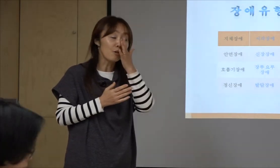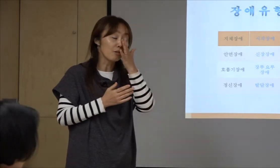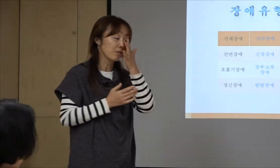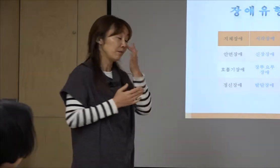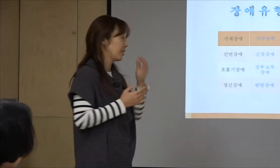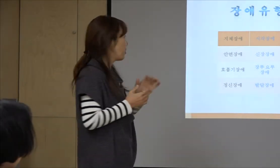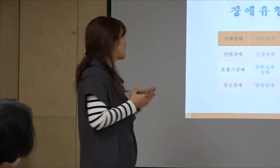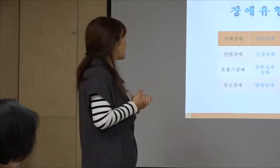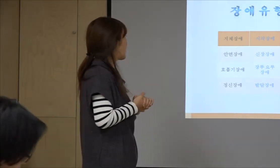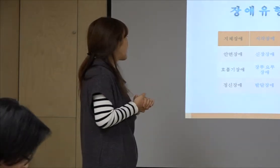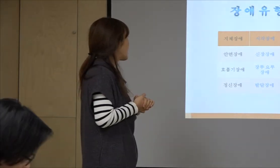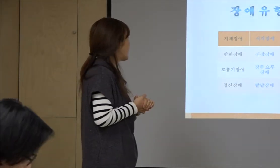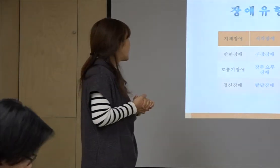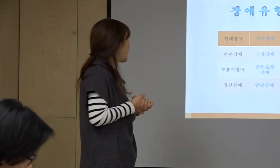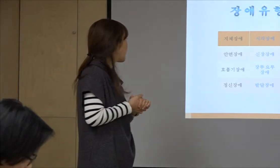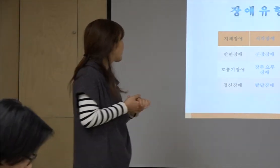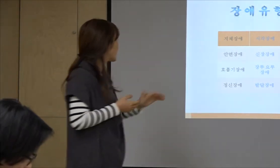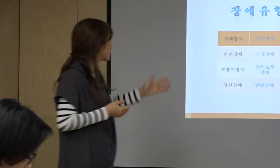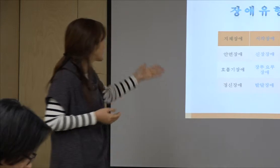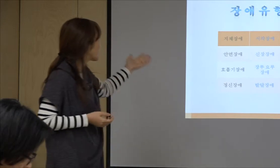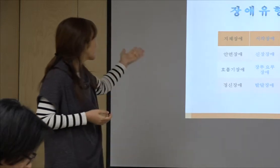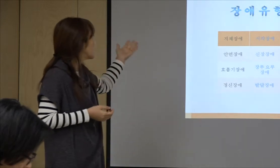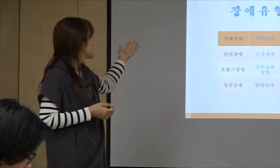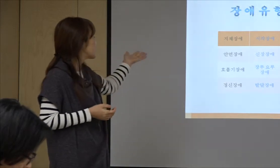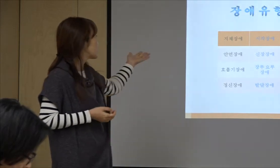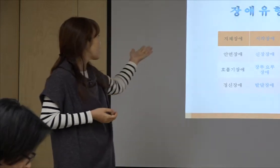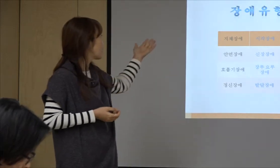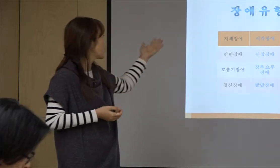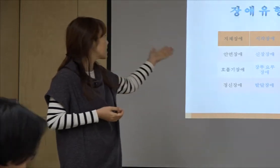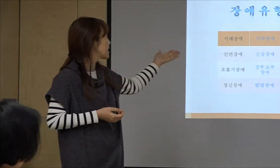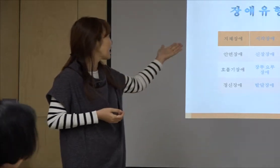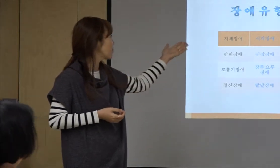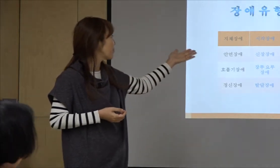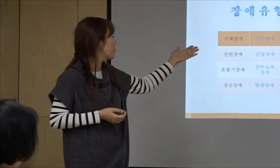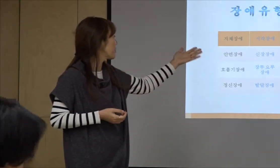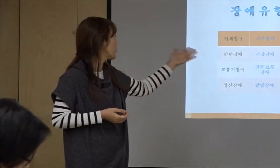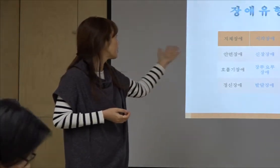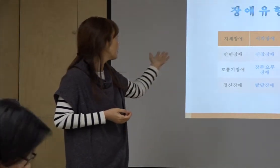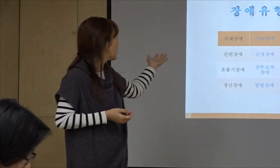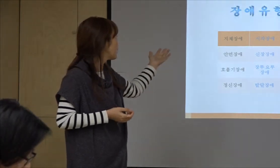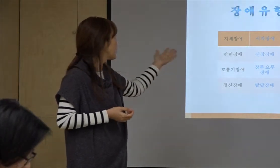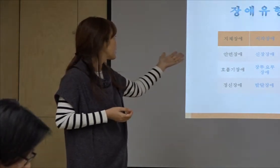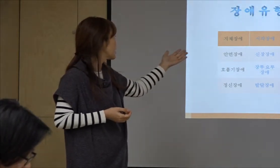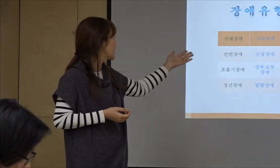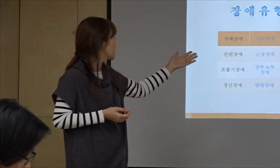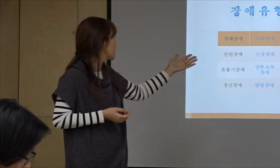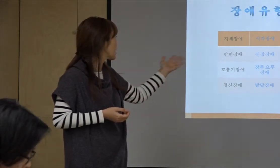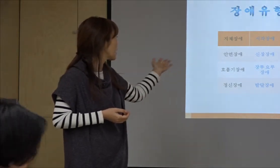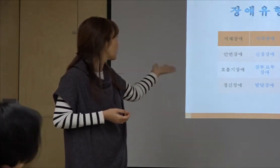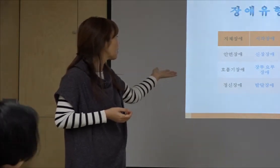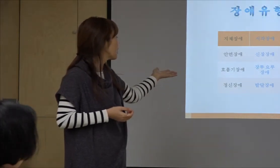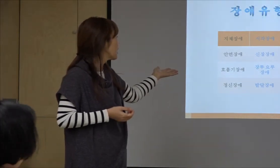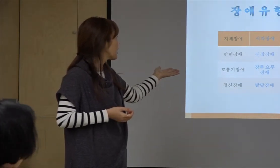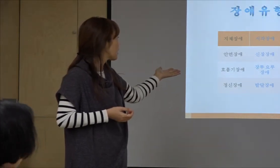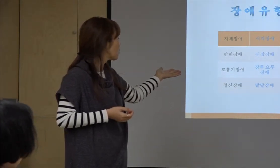유형이 15가지가 있는데, 보시는 것 같이 지체, 뭐 시각, 뇌경련, 언어, 안면, 심장 이렇게 여러 개